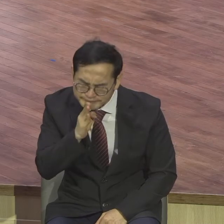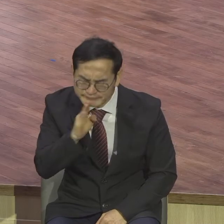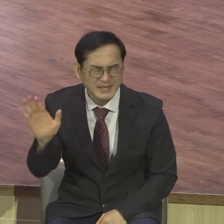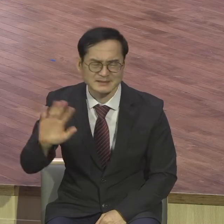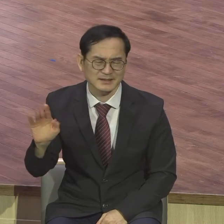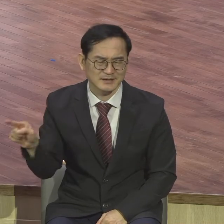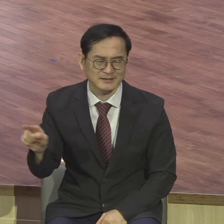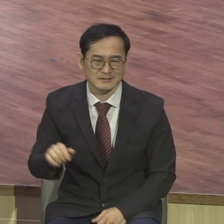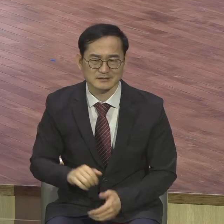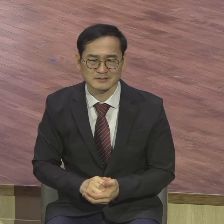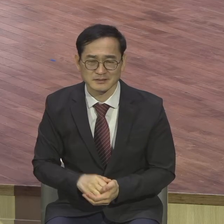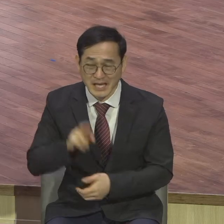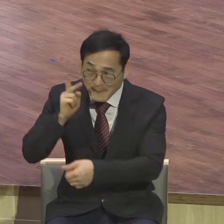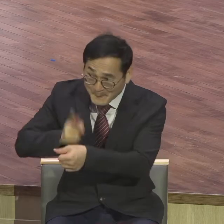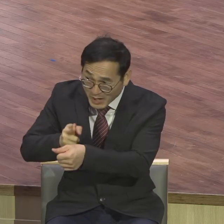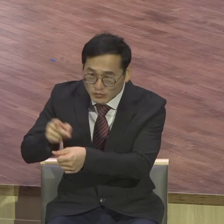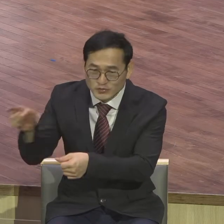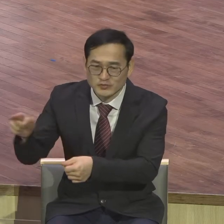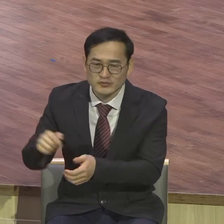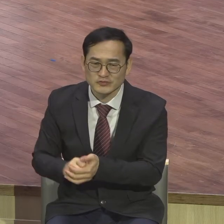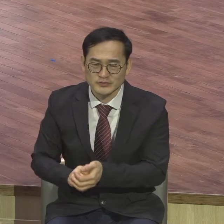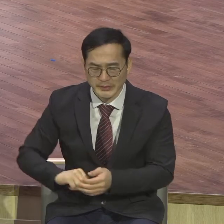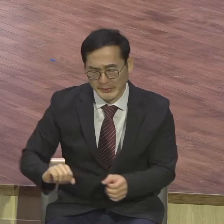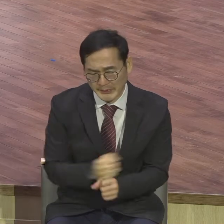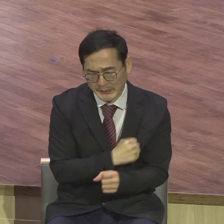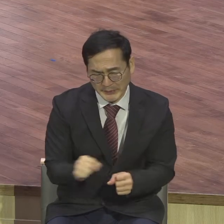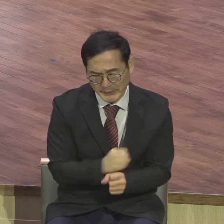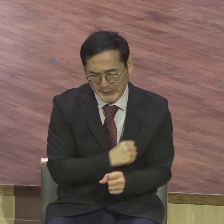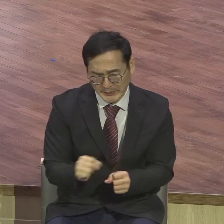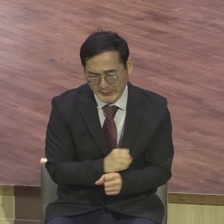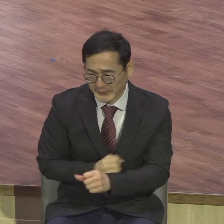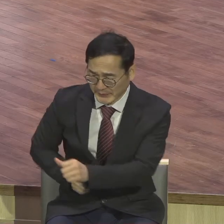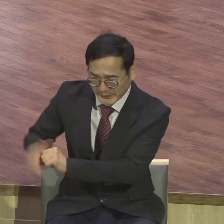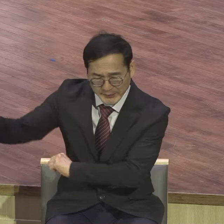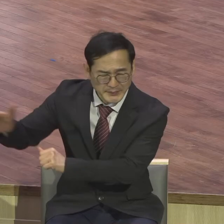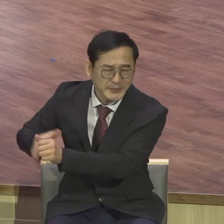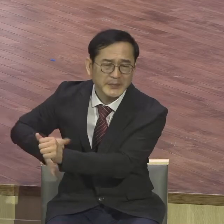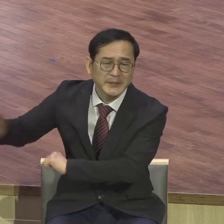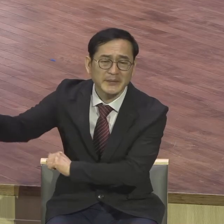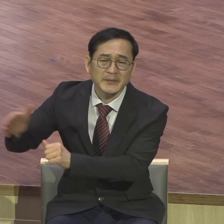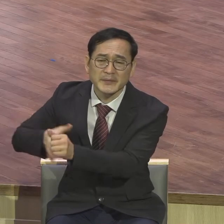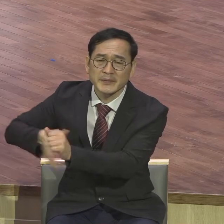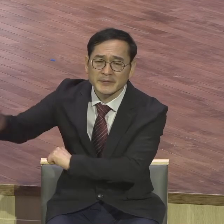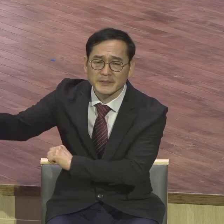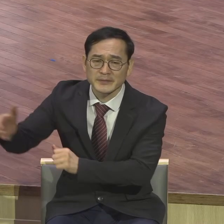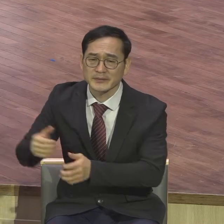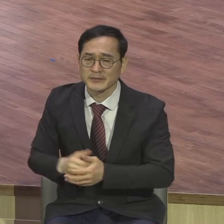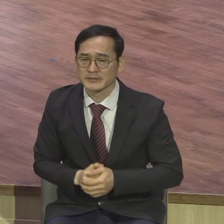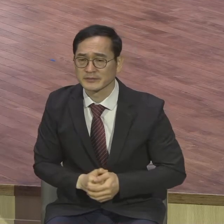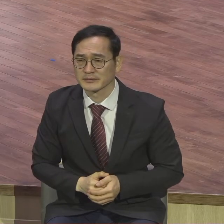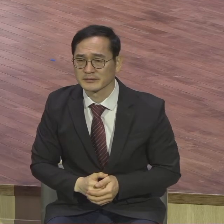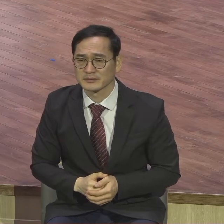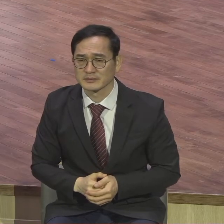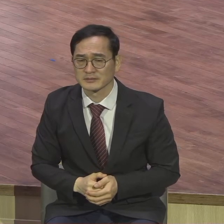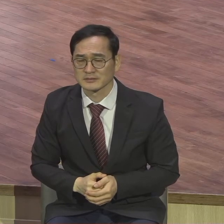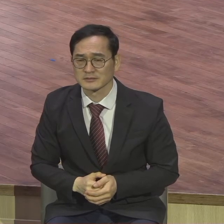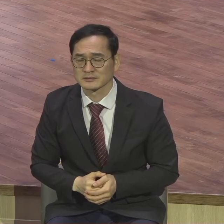그러면서 바울 자체를 막 중상모략을 막 했어요. 그래서 바울이